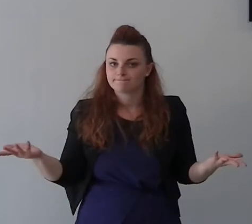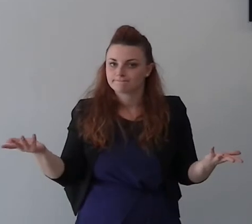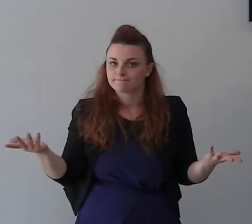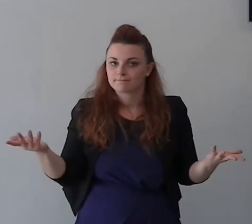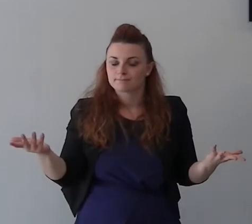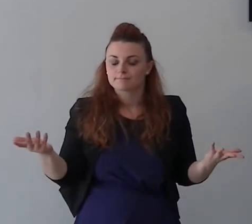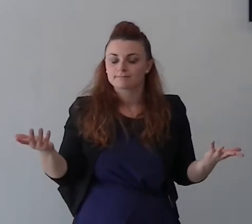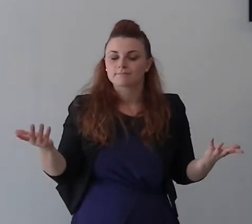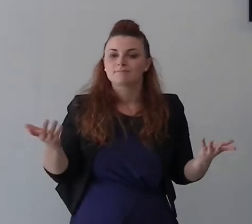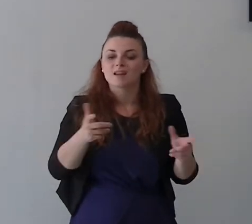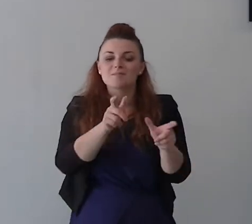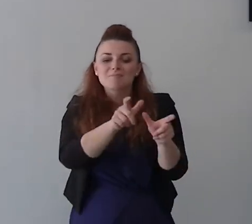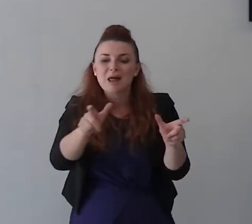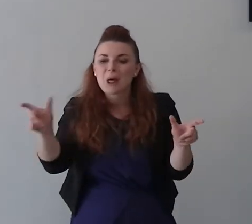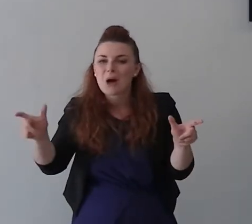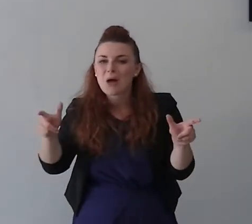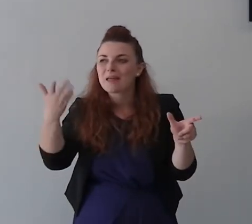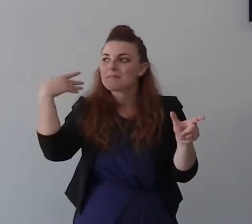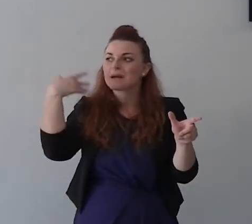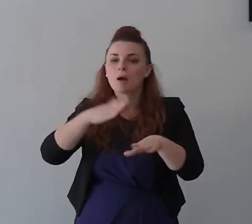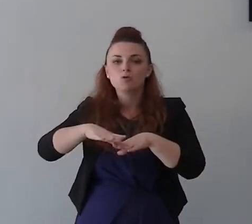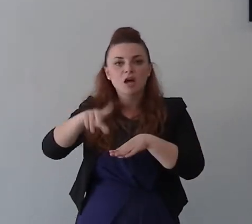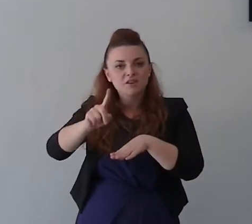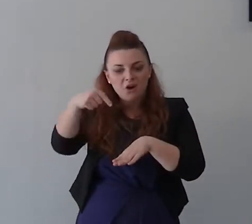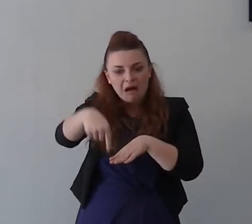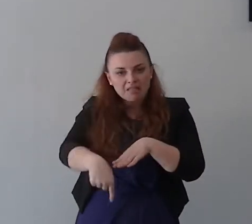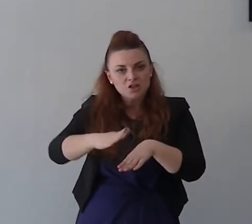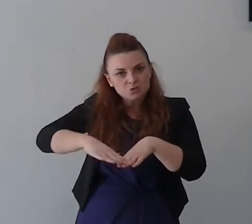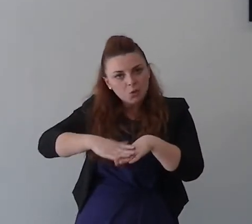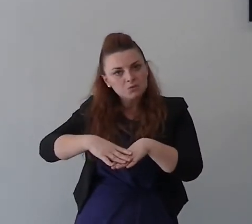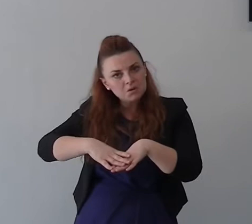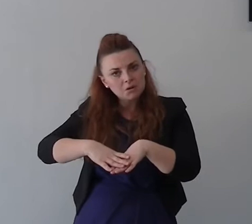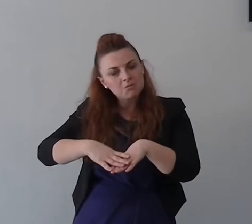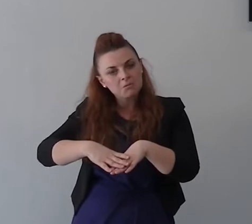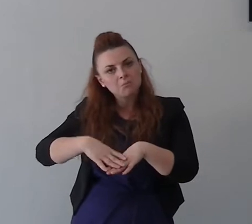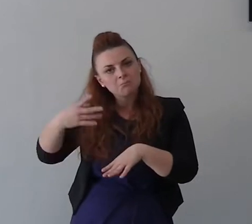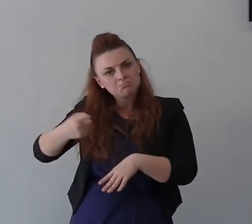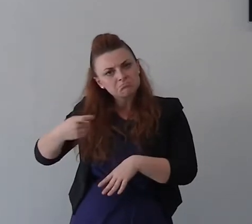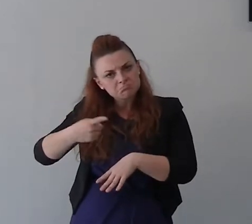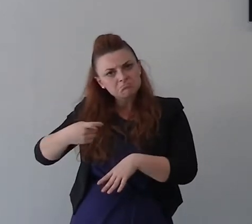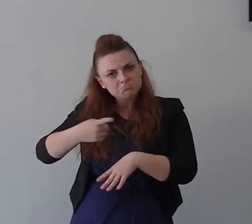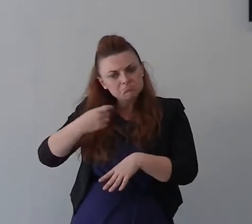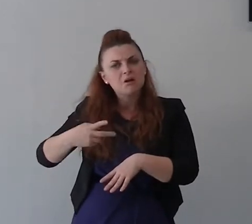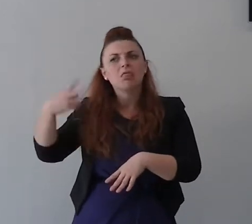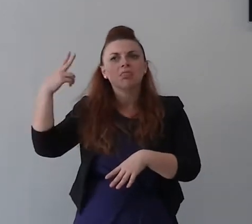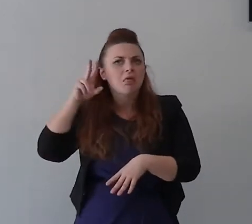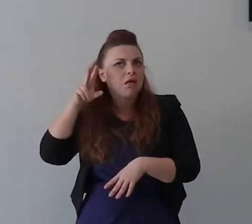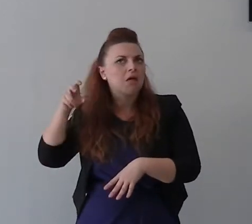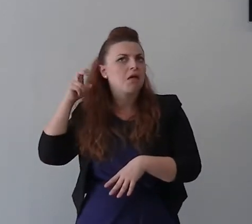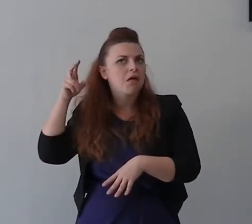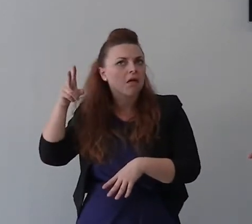non osavi neppure pensare, attualmente le senti tutti i giorni, a tutte le ore in